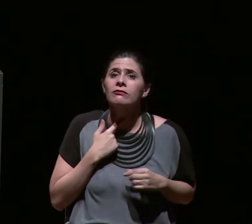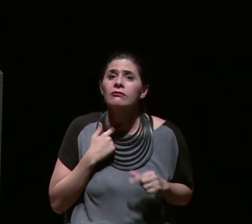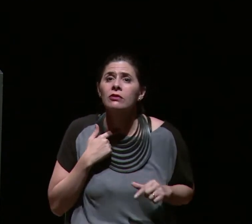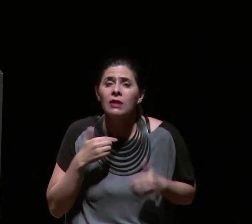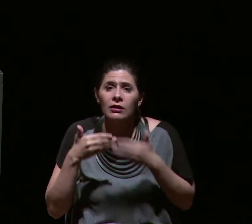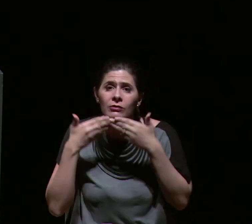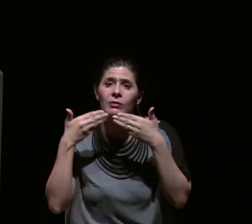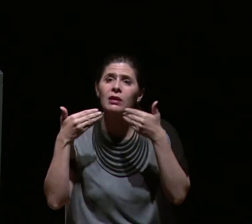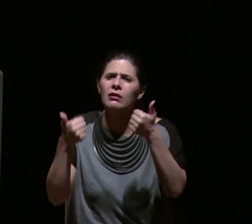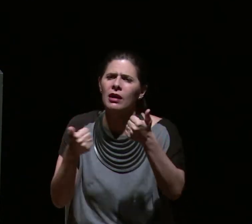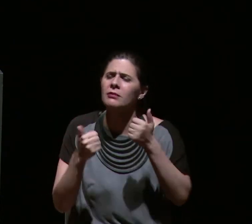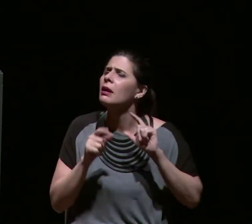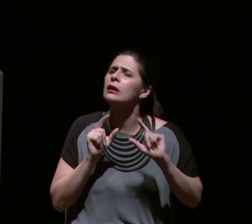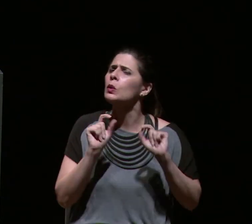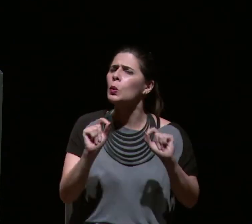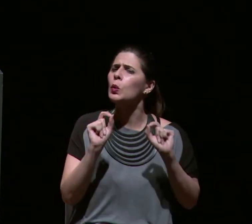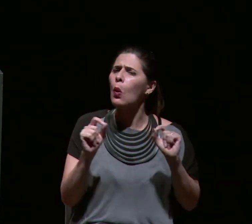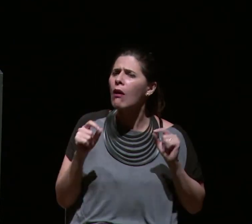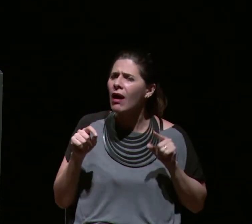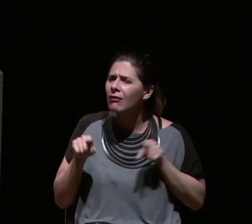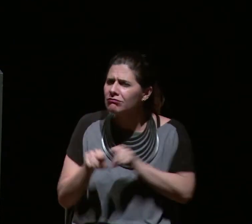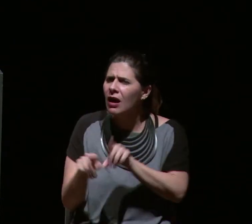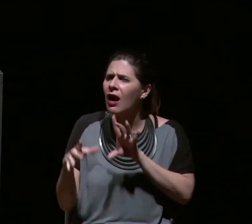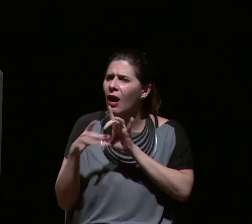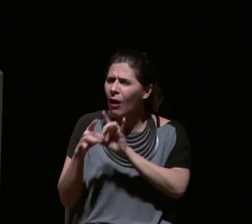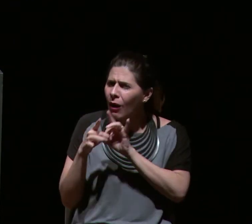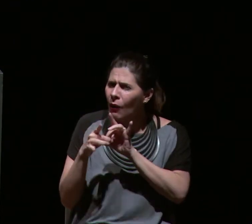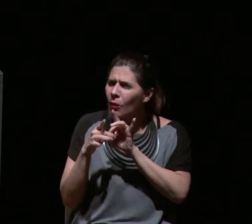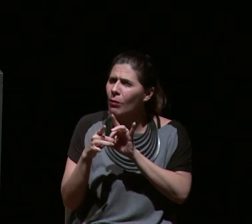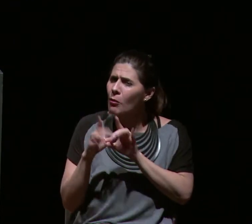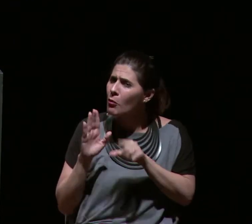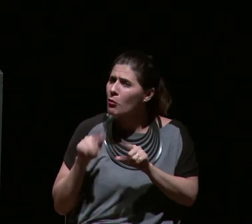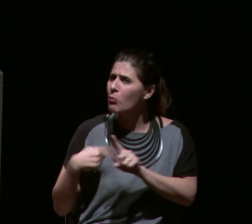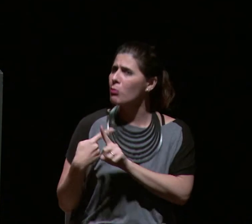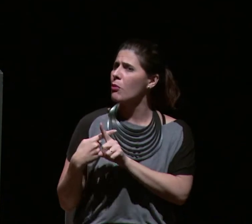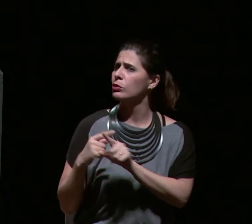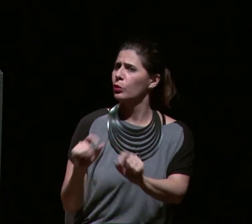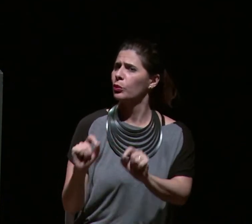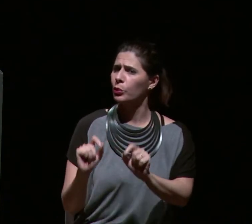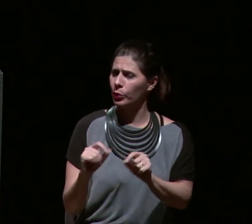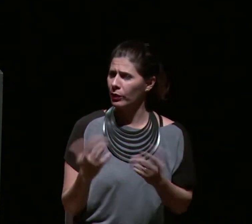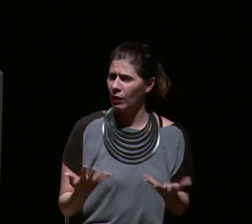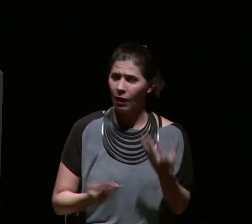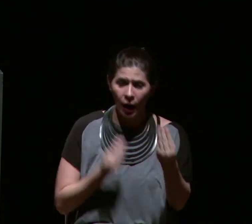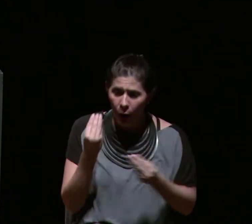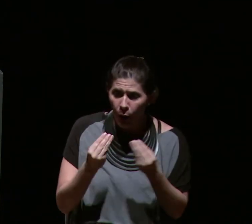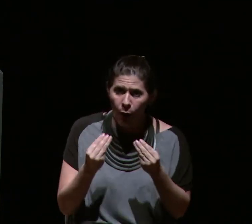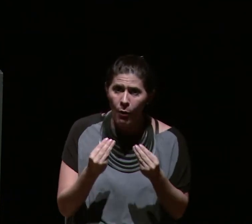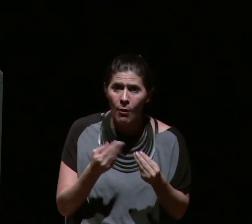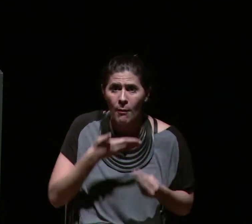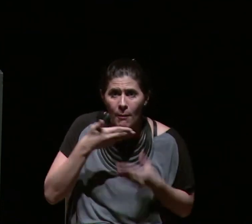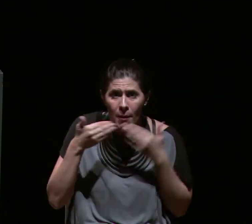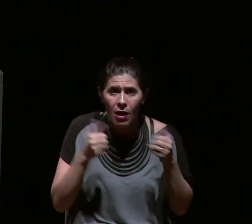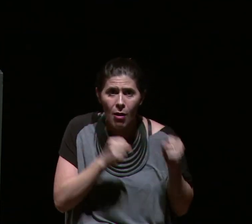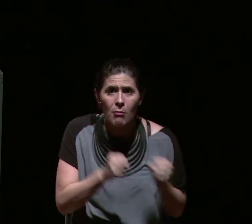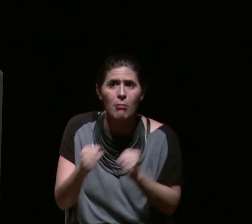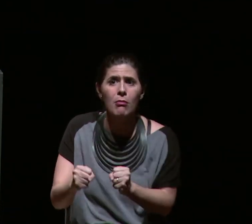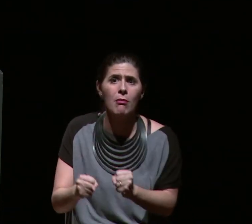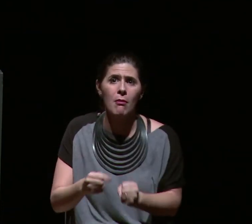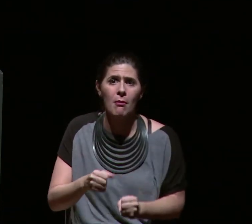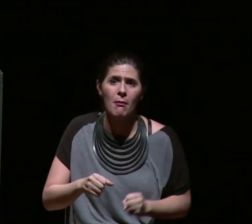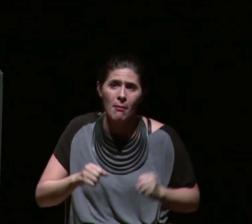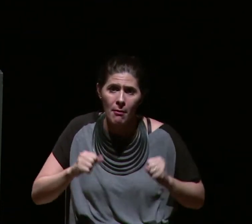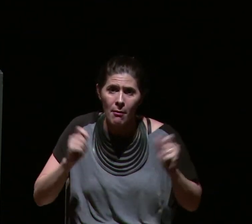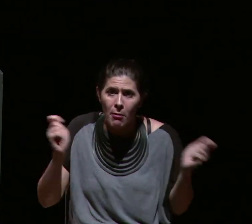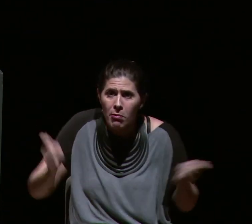esses pontos de contato positivo entre nós, professores e alunos? Como potencializá-los? Como conferir à nossa própria